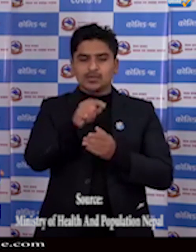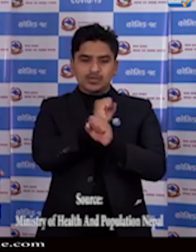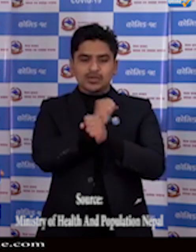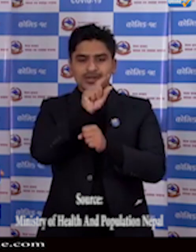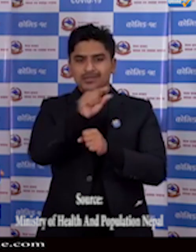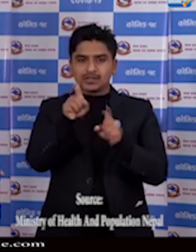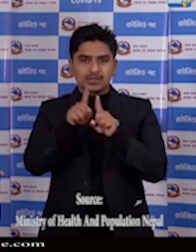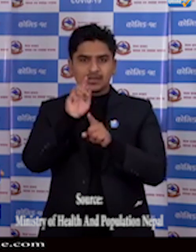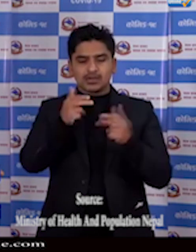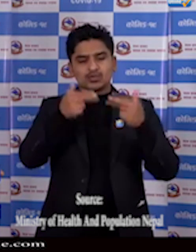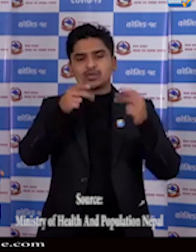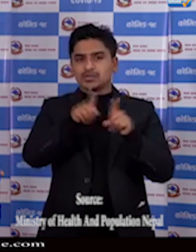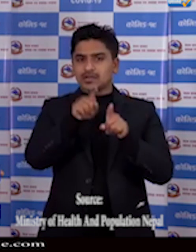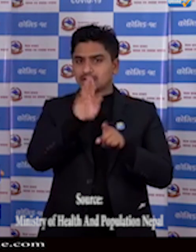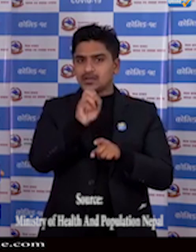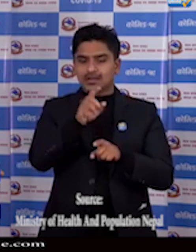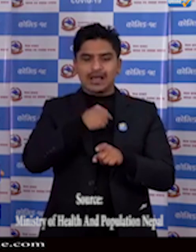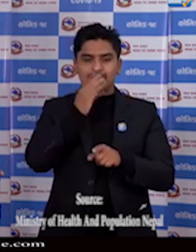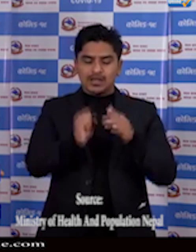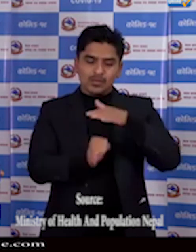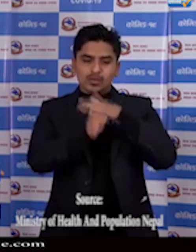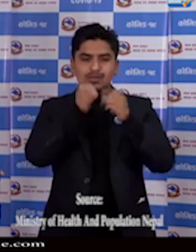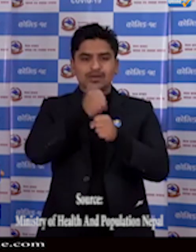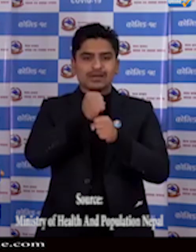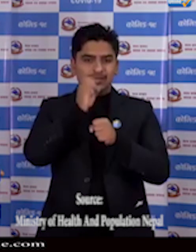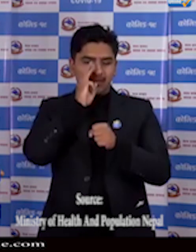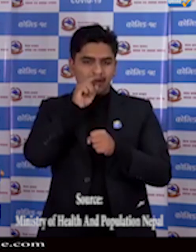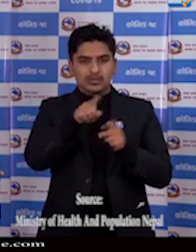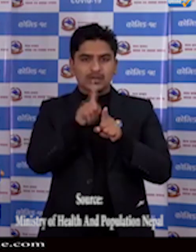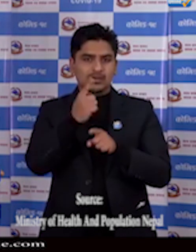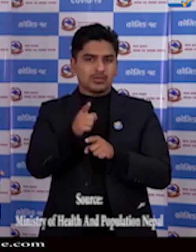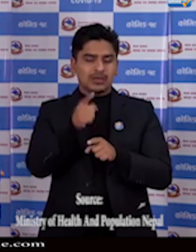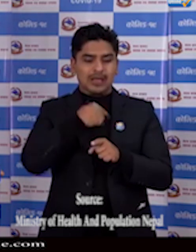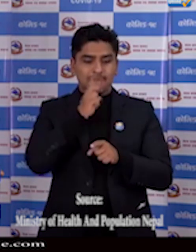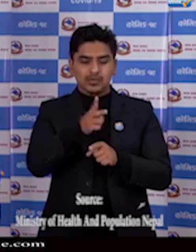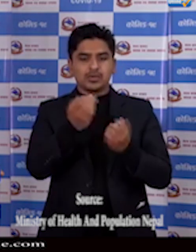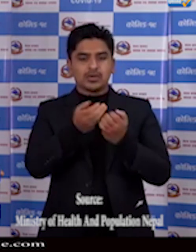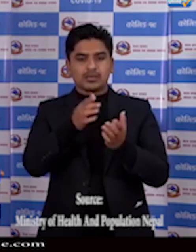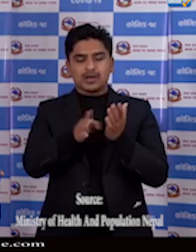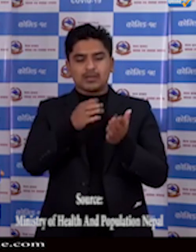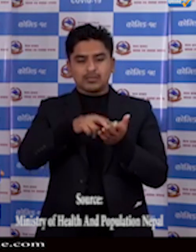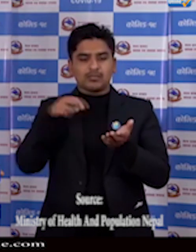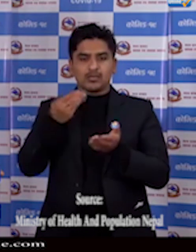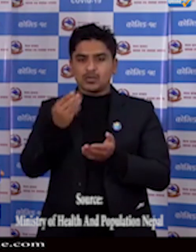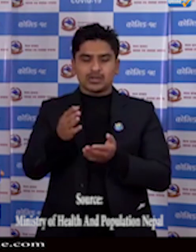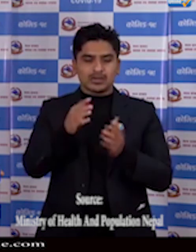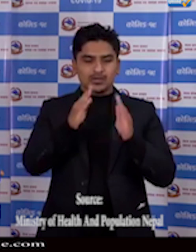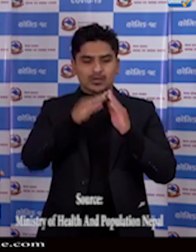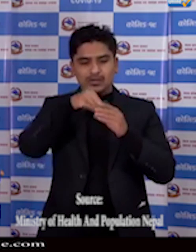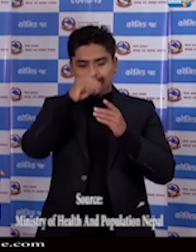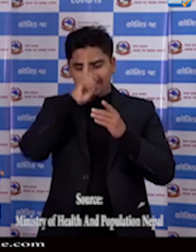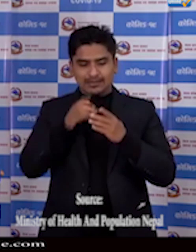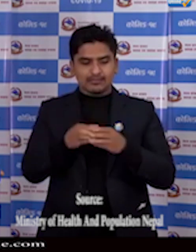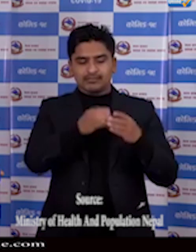जटिल विषय पनि छ, चुनौती पनि छ, तर हामीले गर्ने प्रमुख कार्यमा यो पनि हो। हामी यो गर्नबाट चुक्नु हुँदैन, किन भन्दा क्वारेन्टाइनको